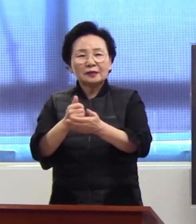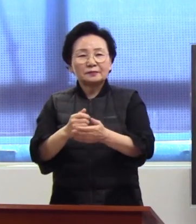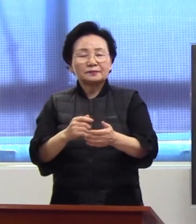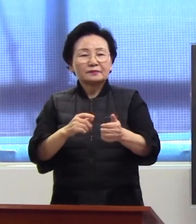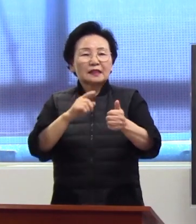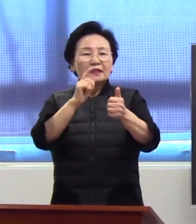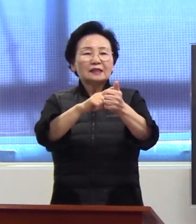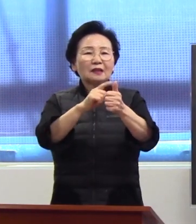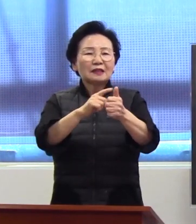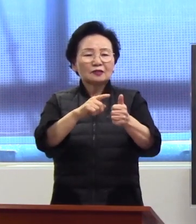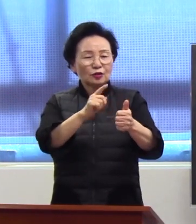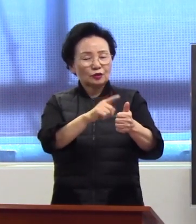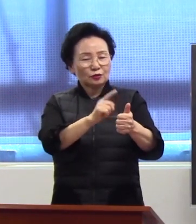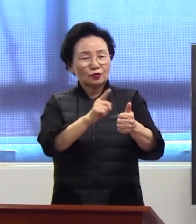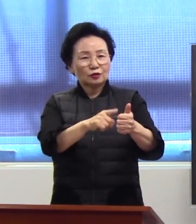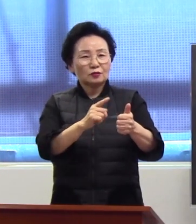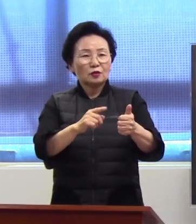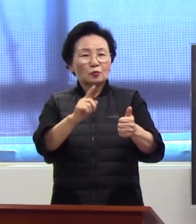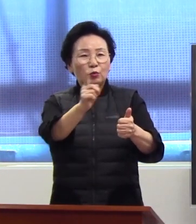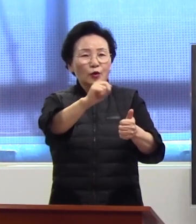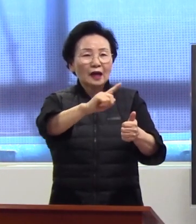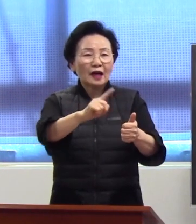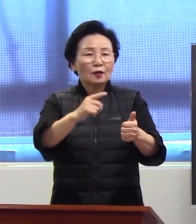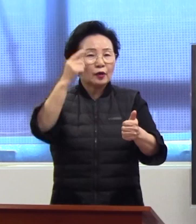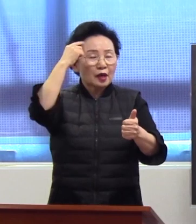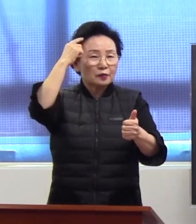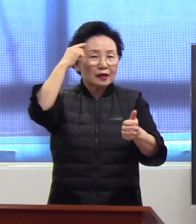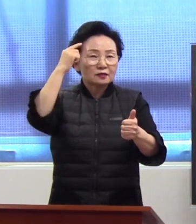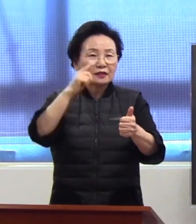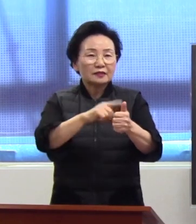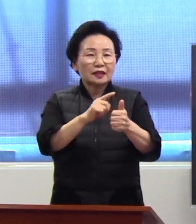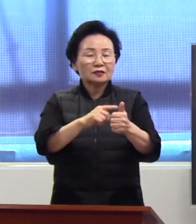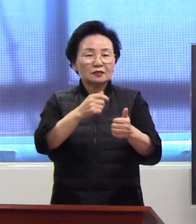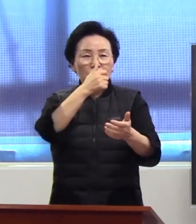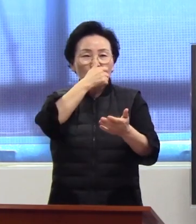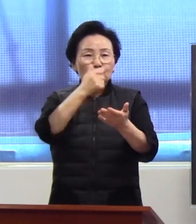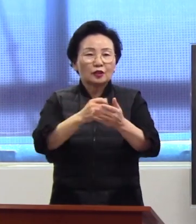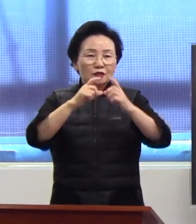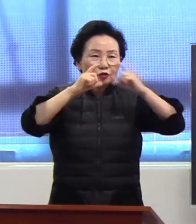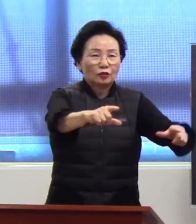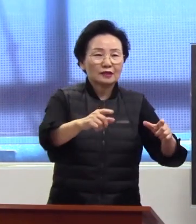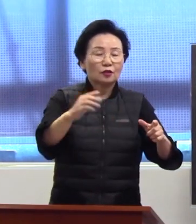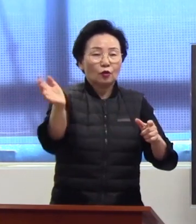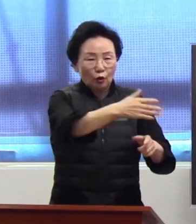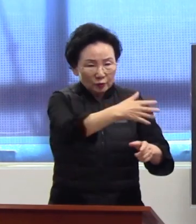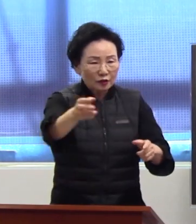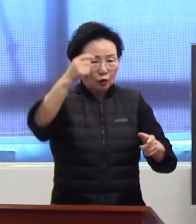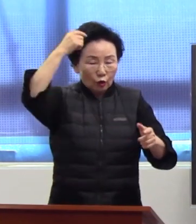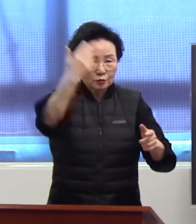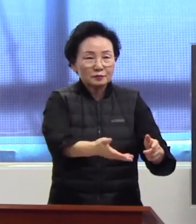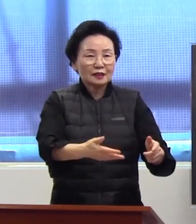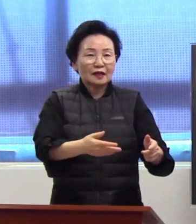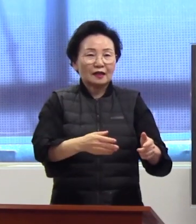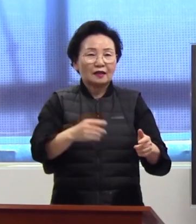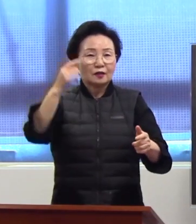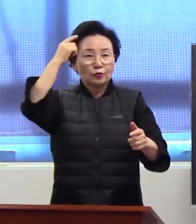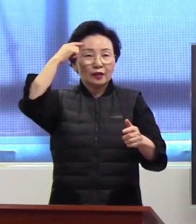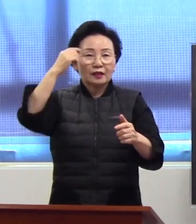예수님 이 남자 저 뭐야 왜 얘는 죄를 정체 없습니까? 왜